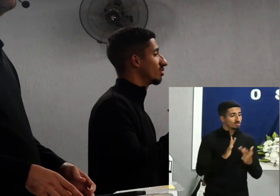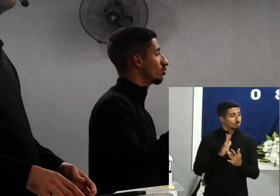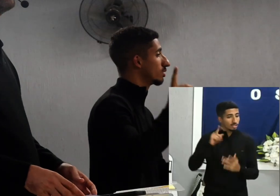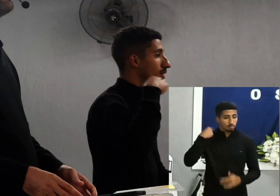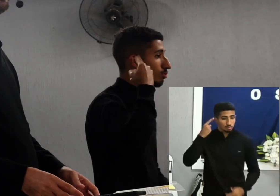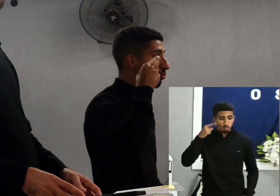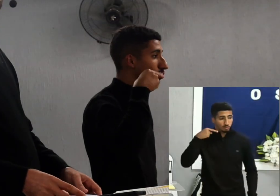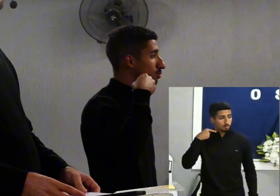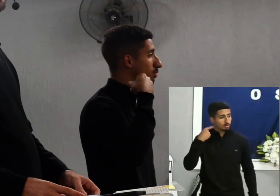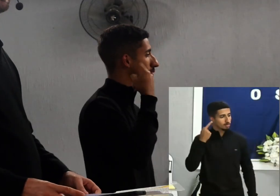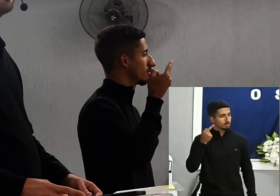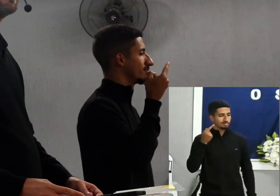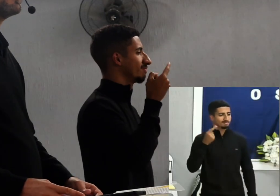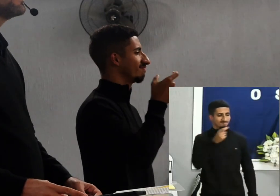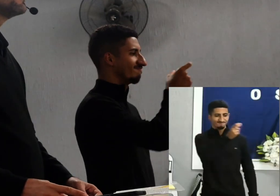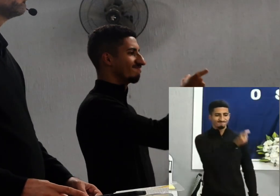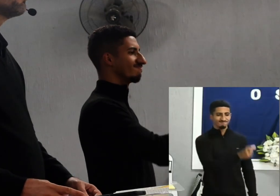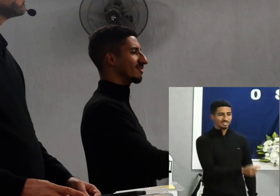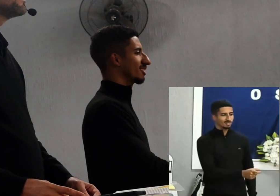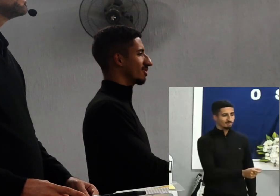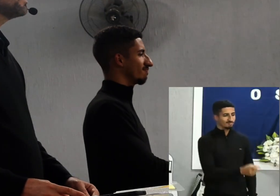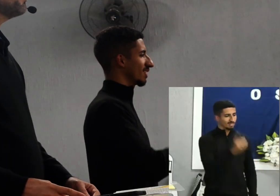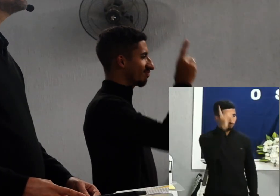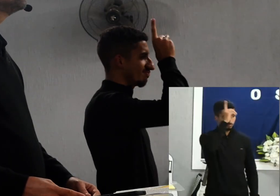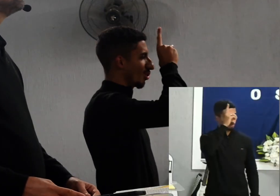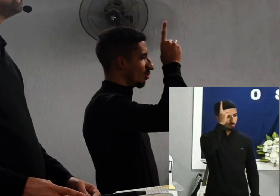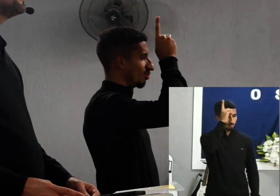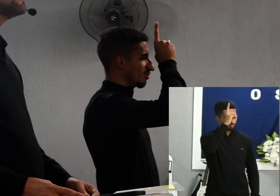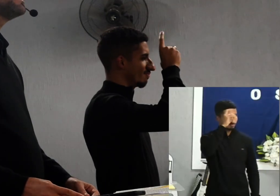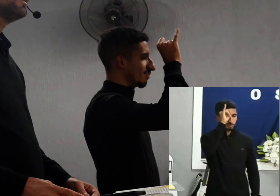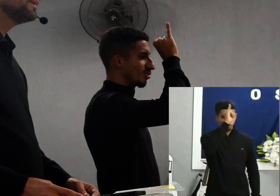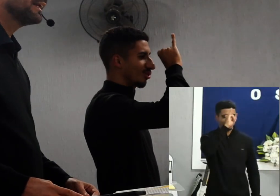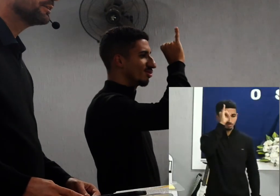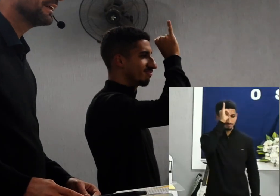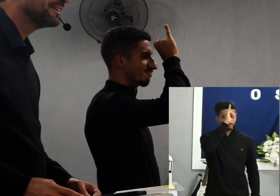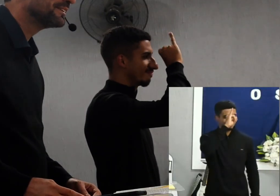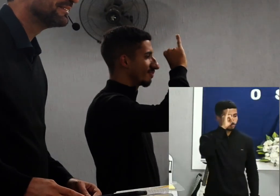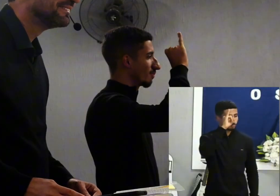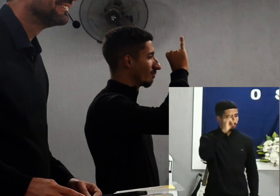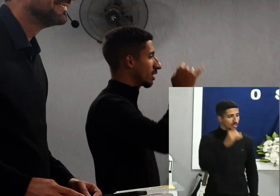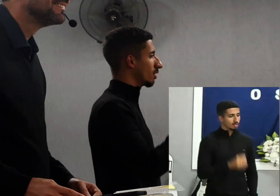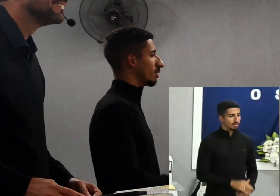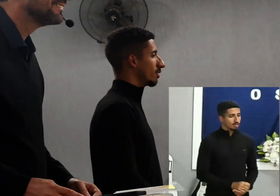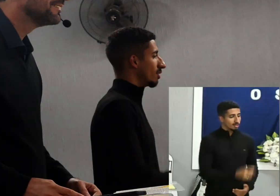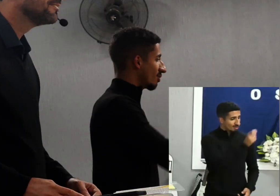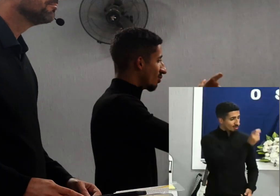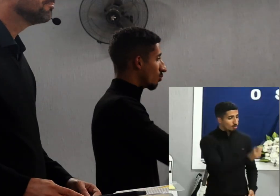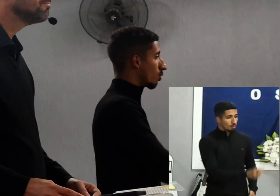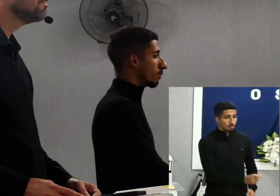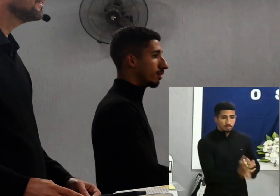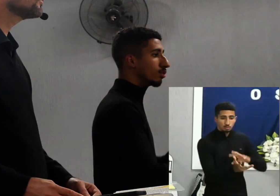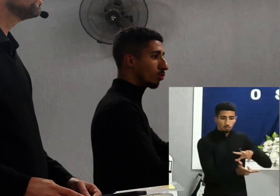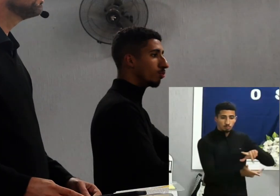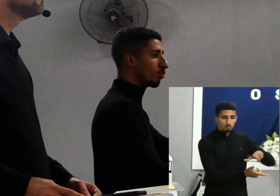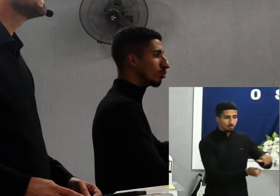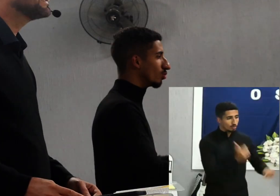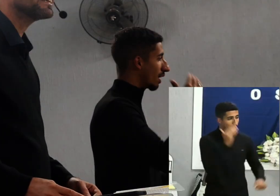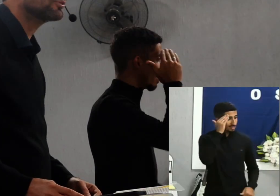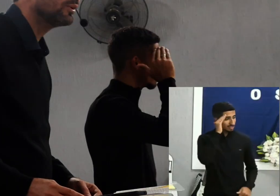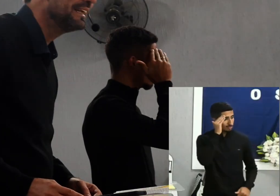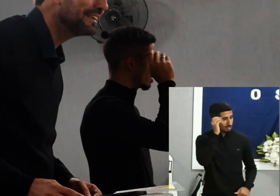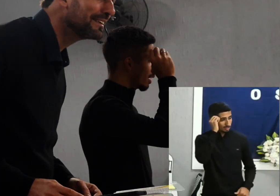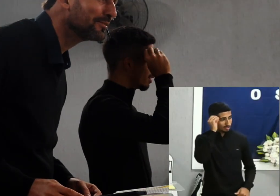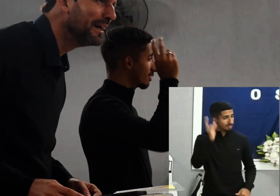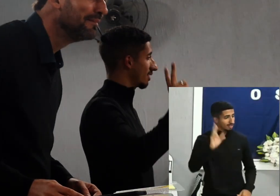insensato. Olha que tolice. Da parte de um homem tão inteligente, mas com